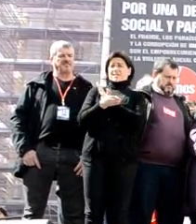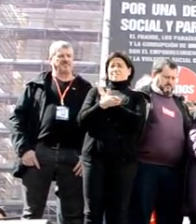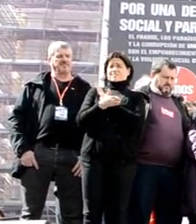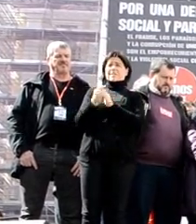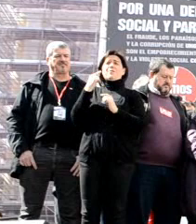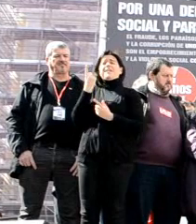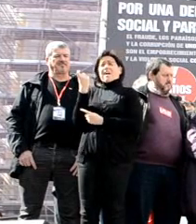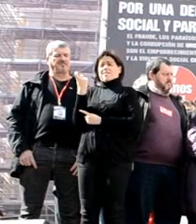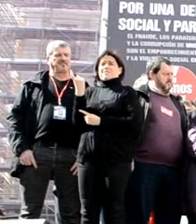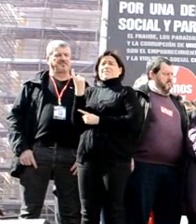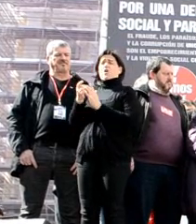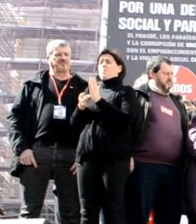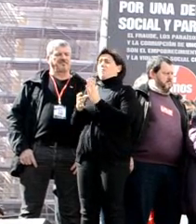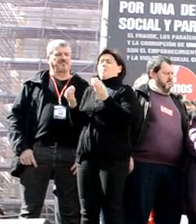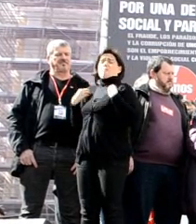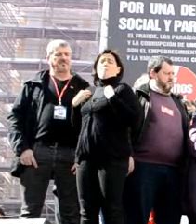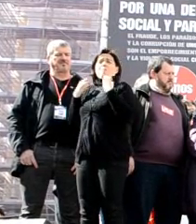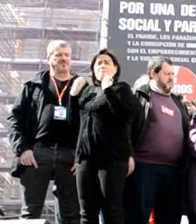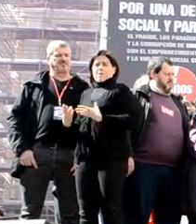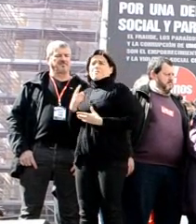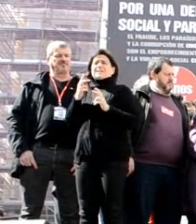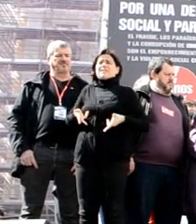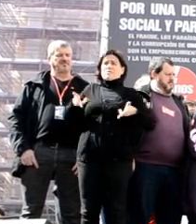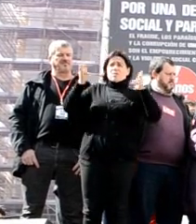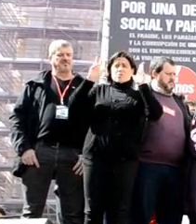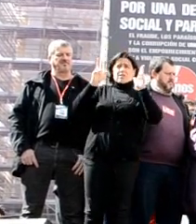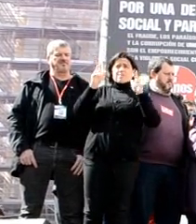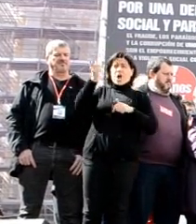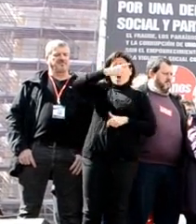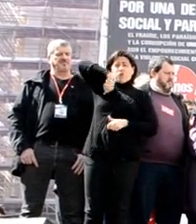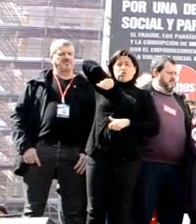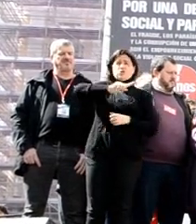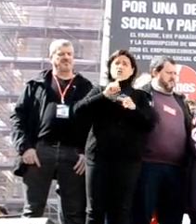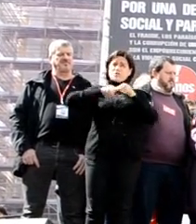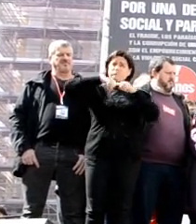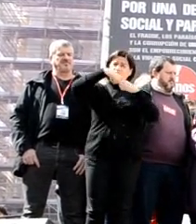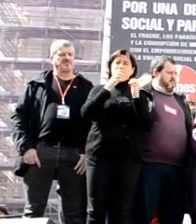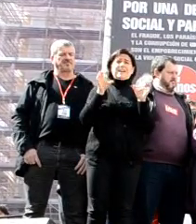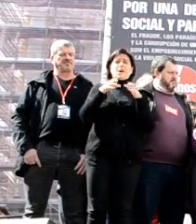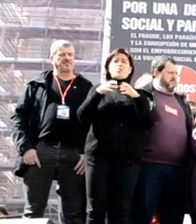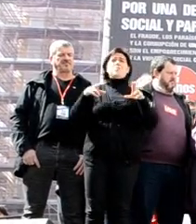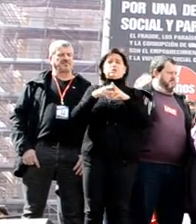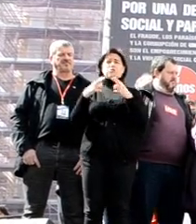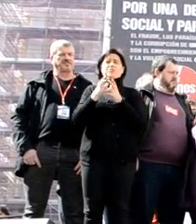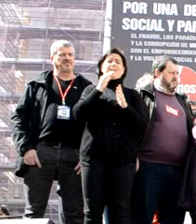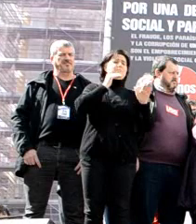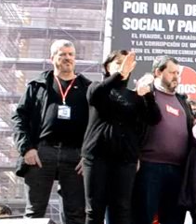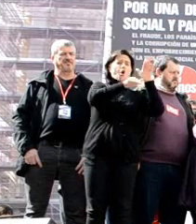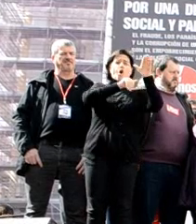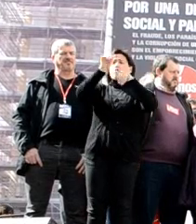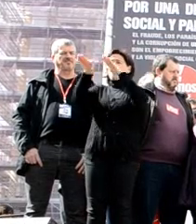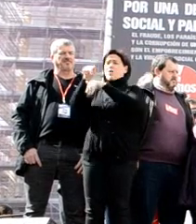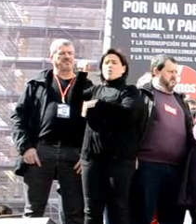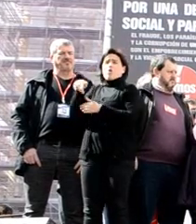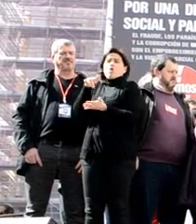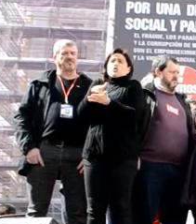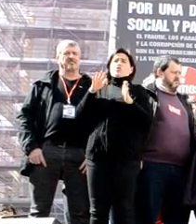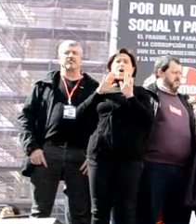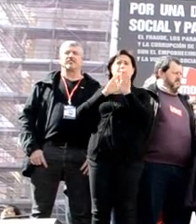democracia. Las organizaciones que formamos parte de la Cumbre Social hemos convocado la manifestación